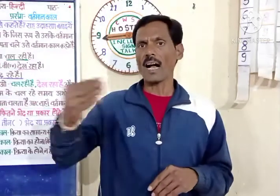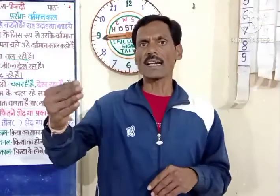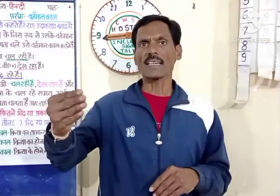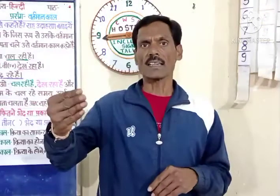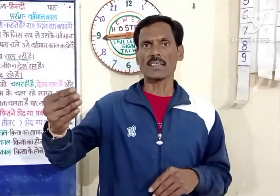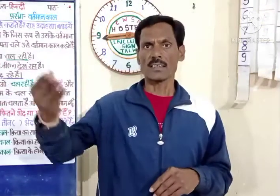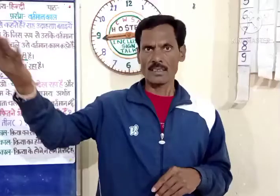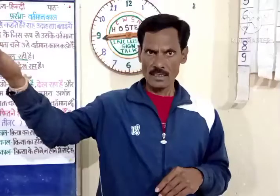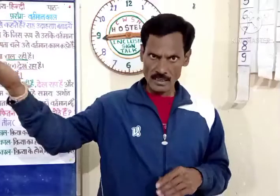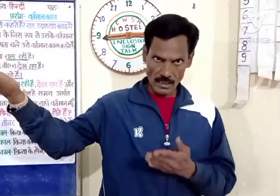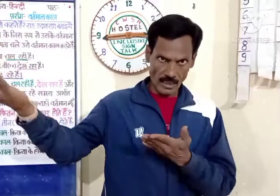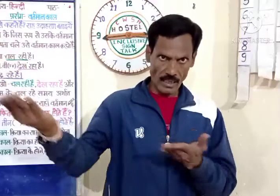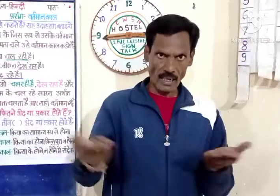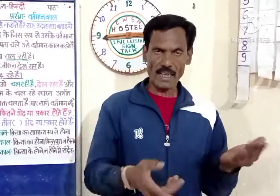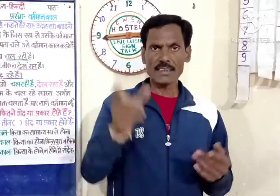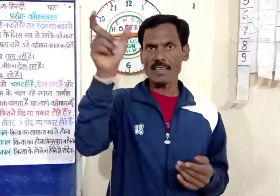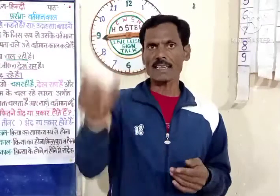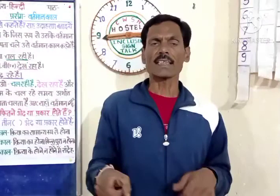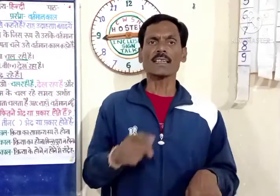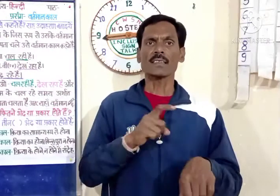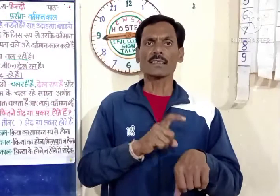आगे आने वाले